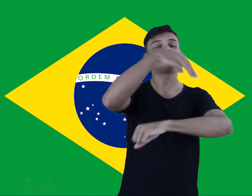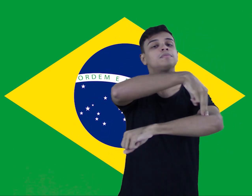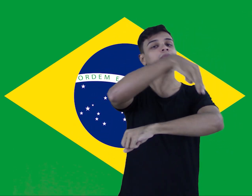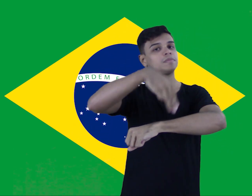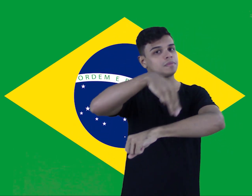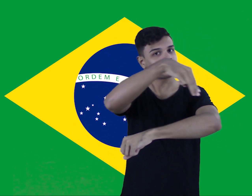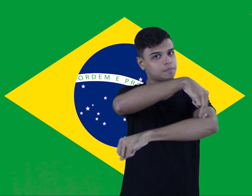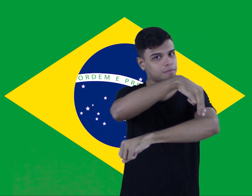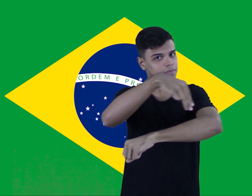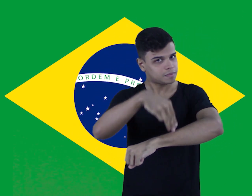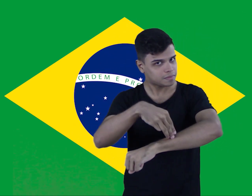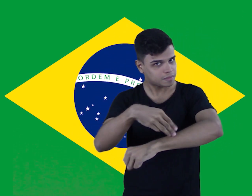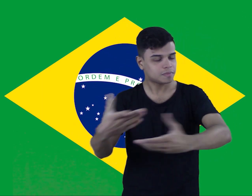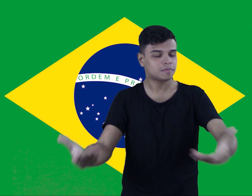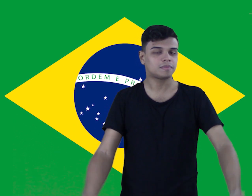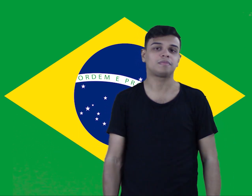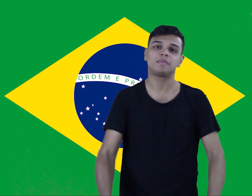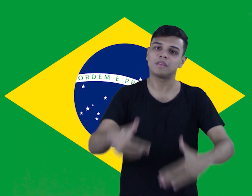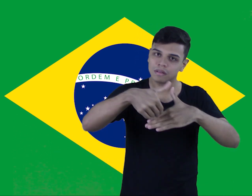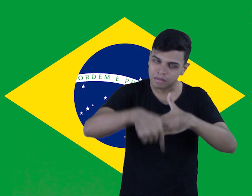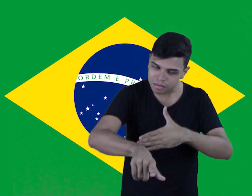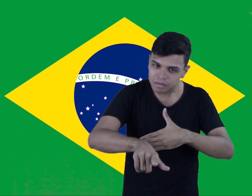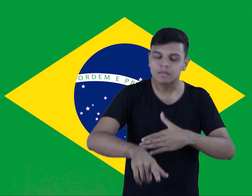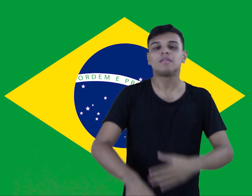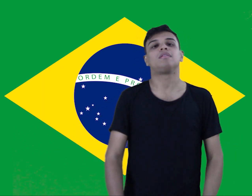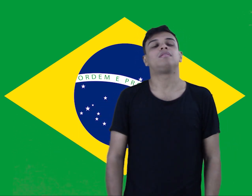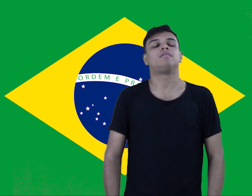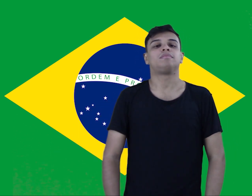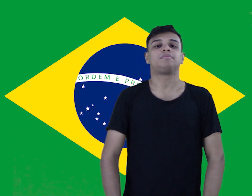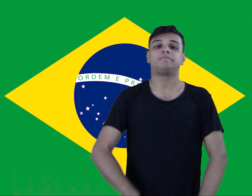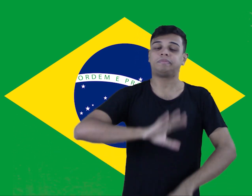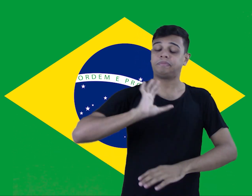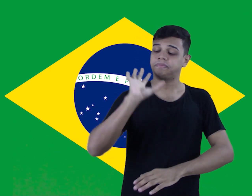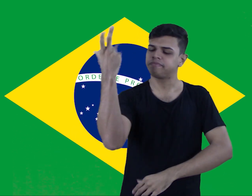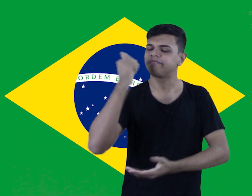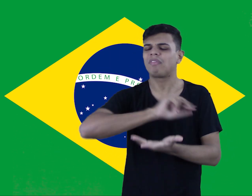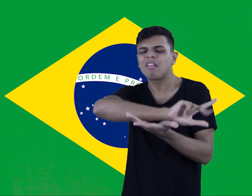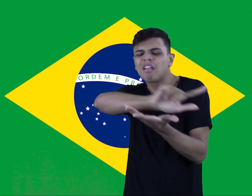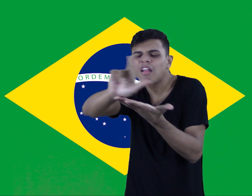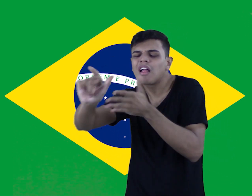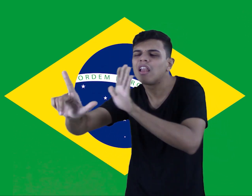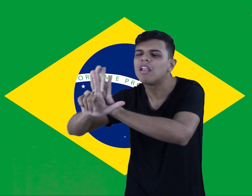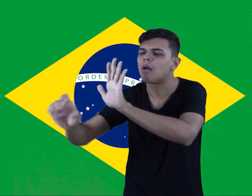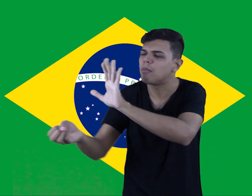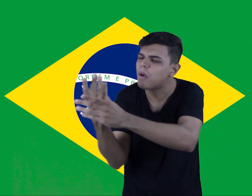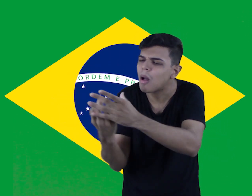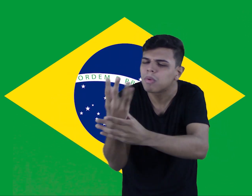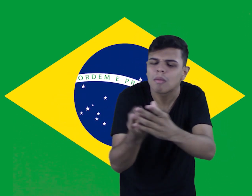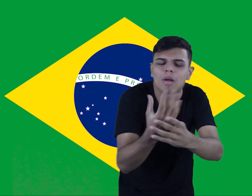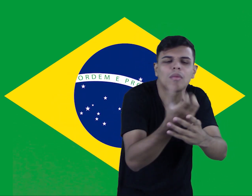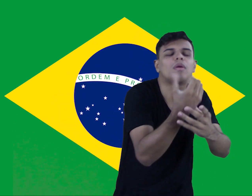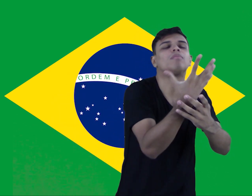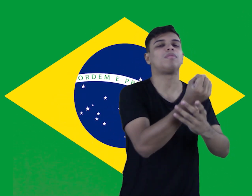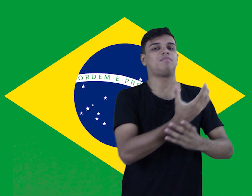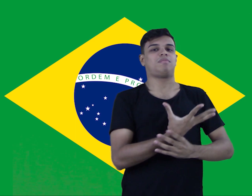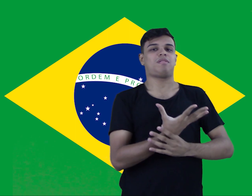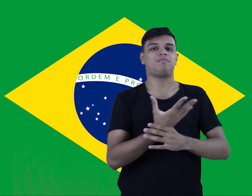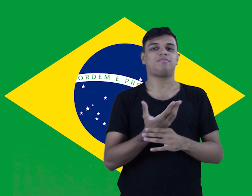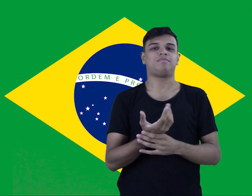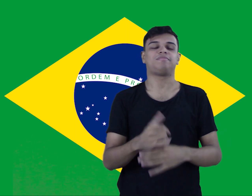fonoaudiologia e de magistério. A partir desse acontecimento, surgiram outras leis que promoveram a inclusão linguística em